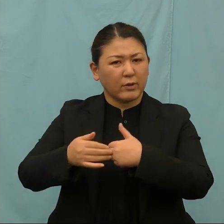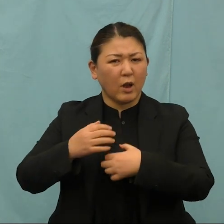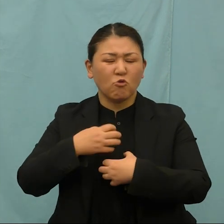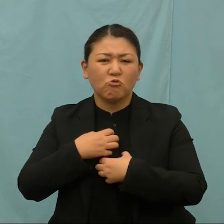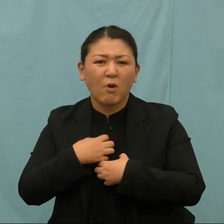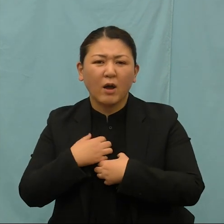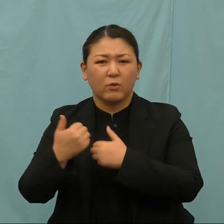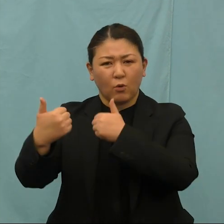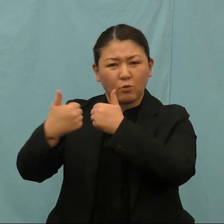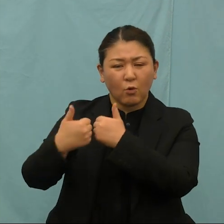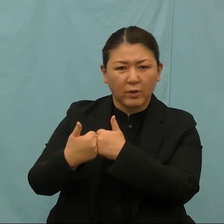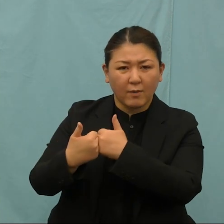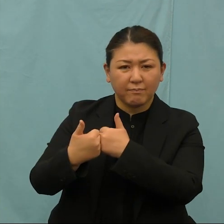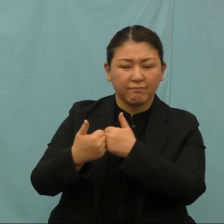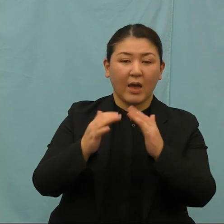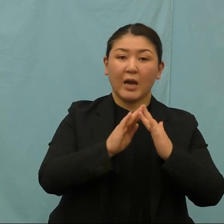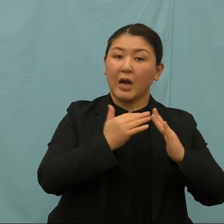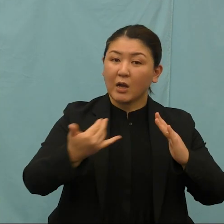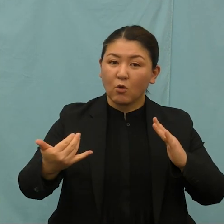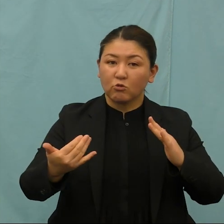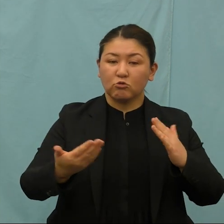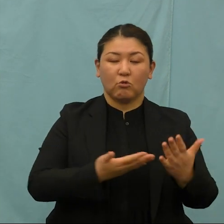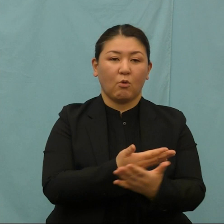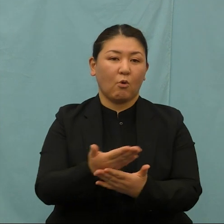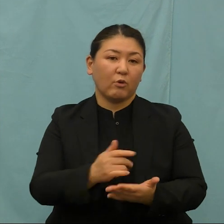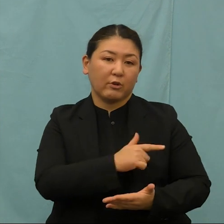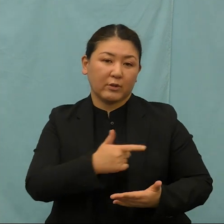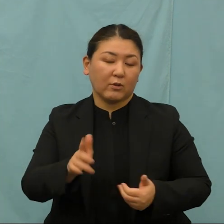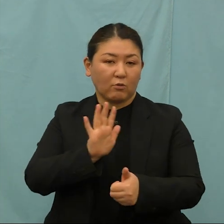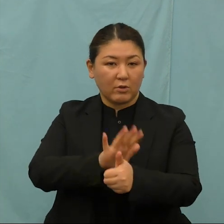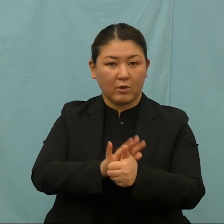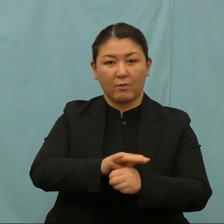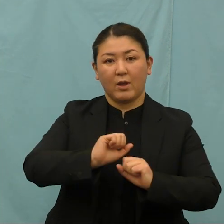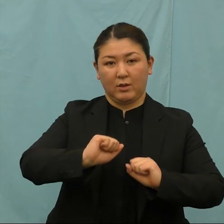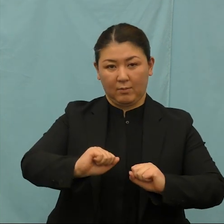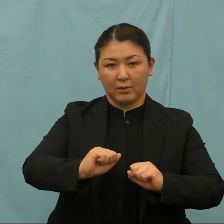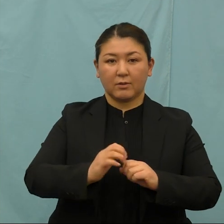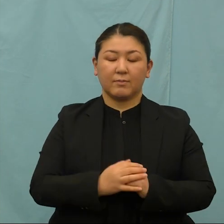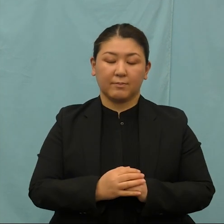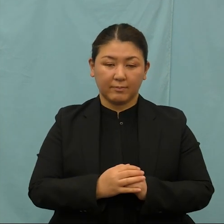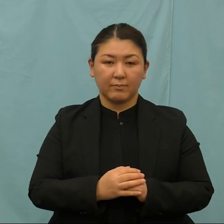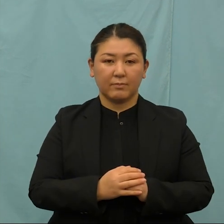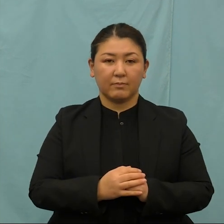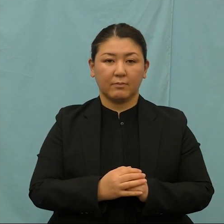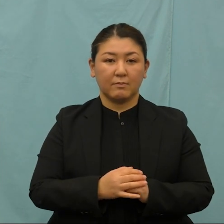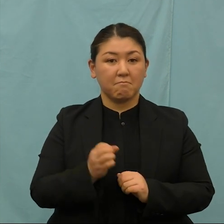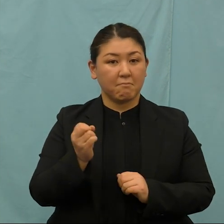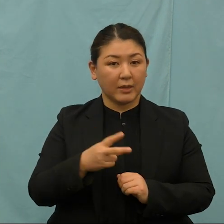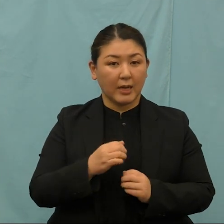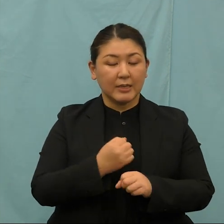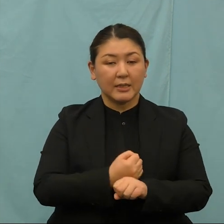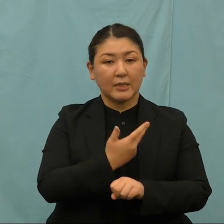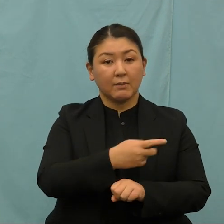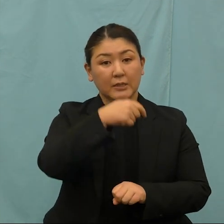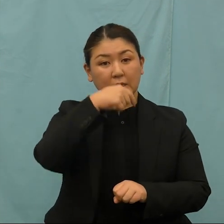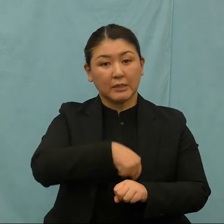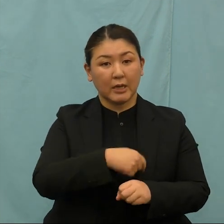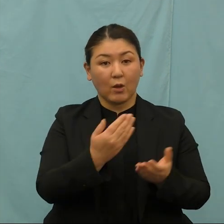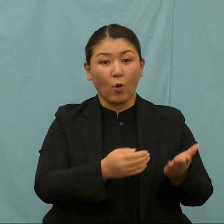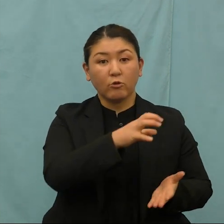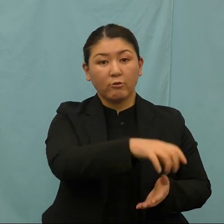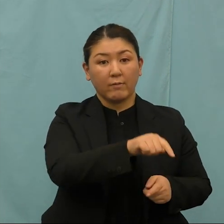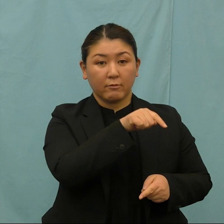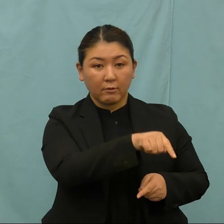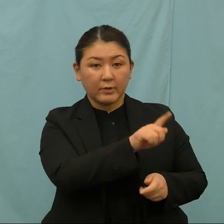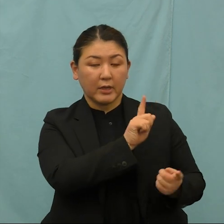談、家族同士の交流の場の提供などの支援を行っています。また市内